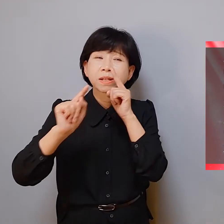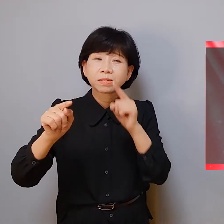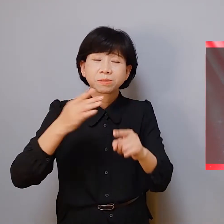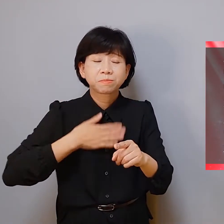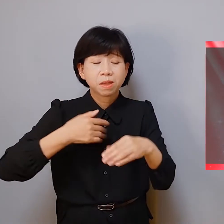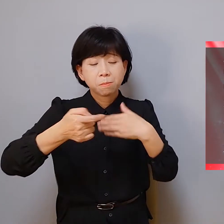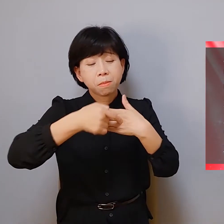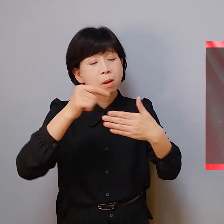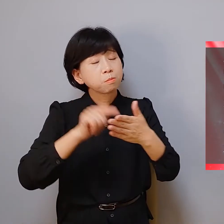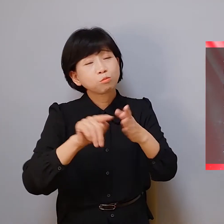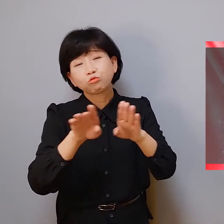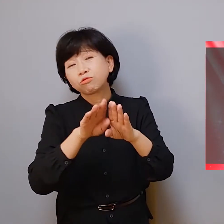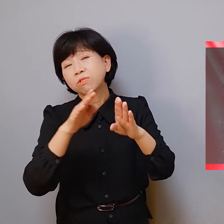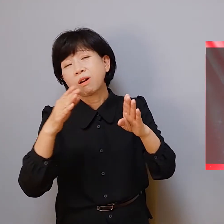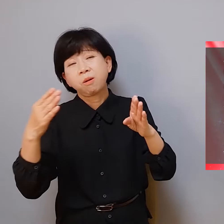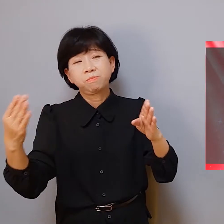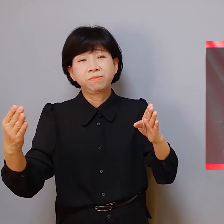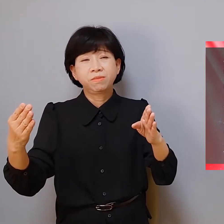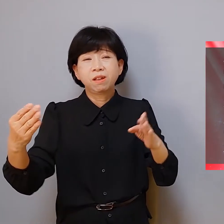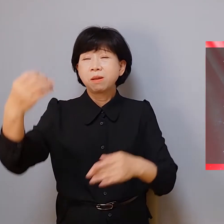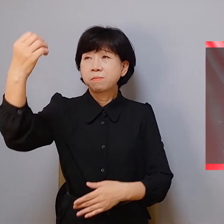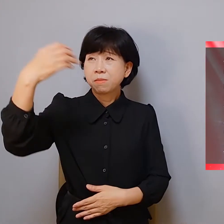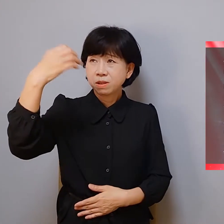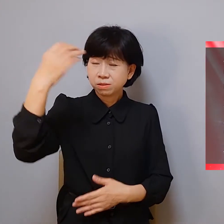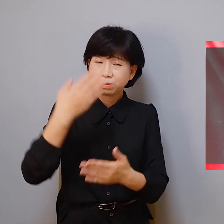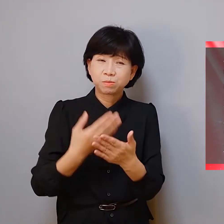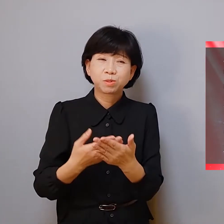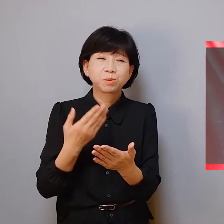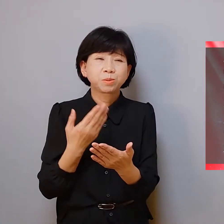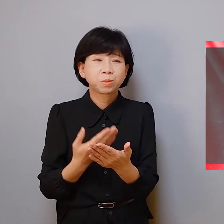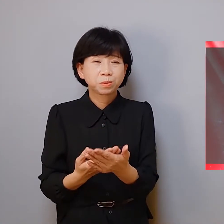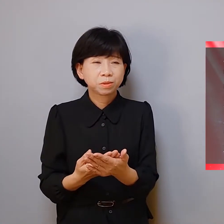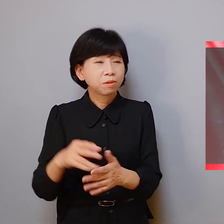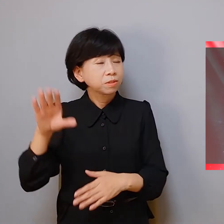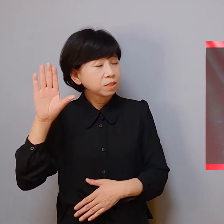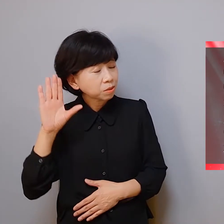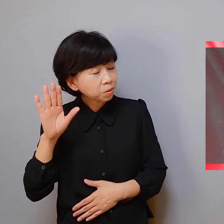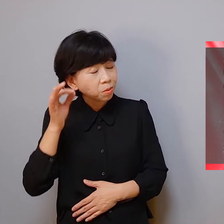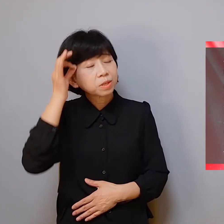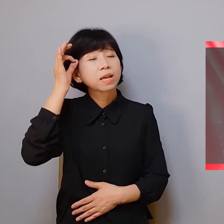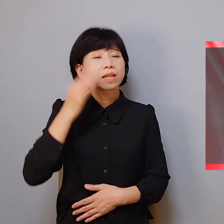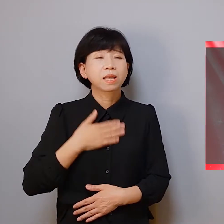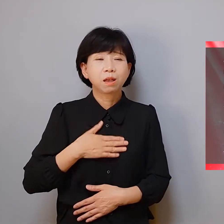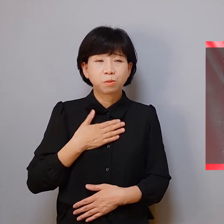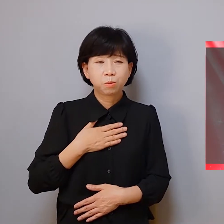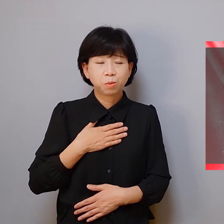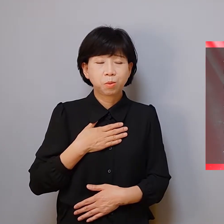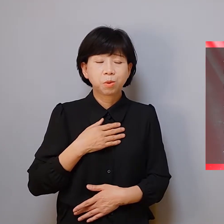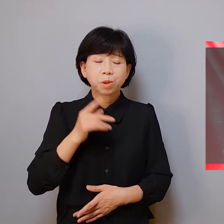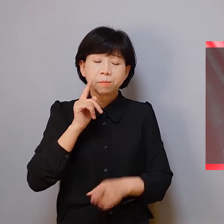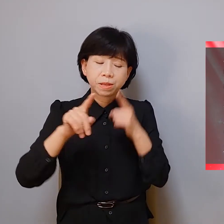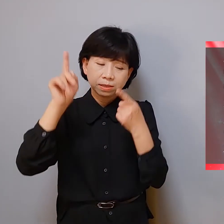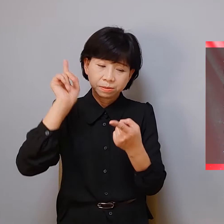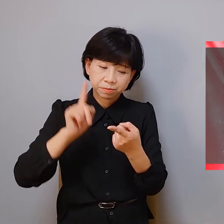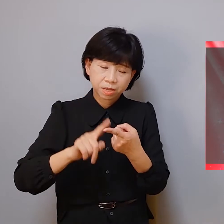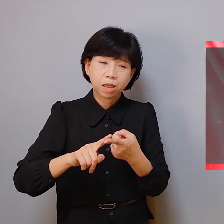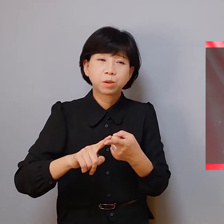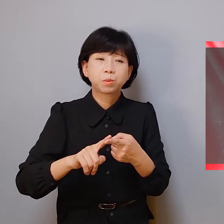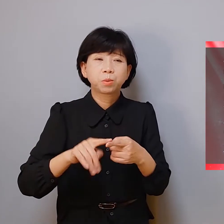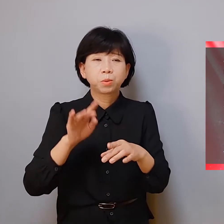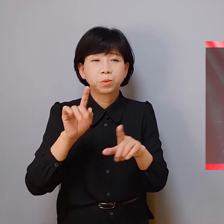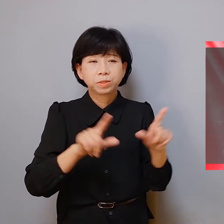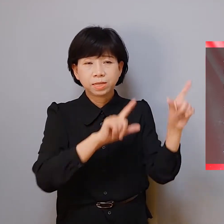주의 말씀에 내 마음의 문을 엽니다. 말씀하여 주옵소서. 듣고 깨닫고